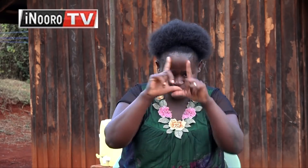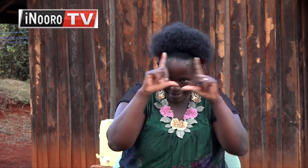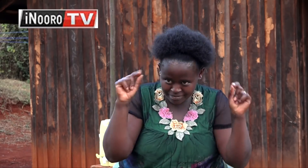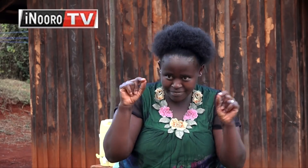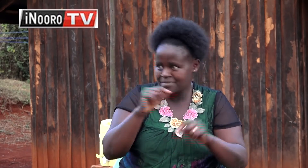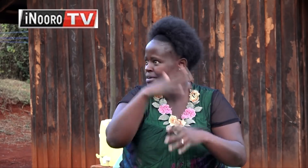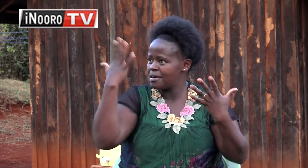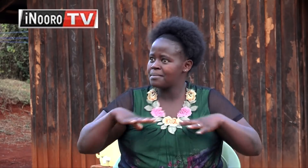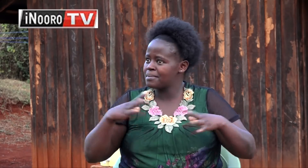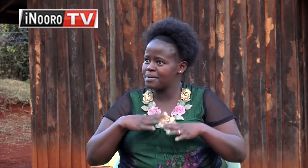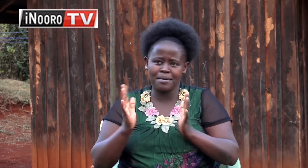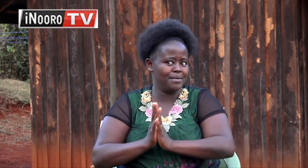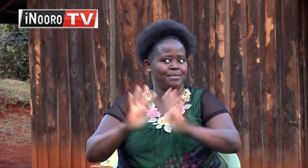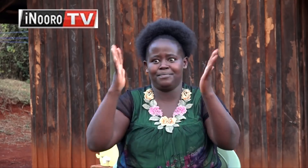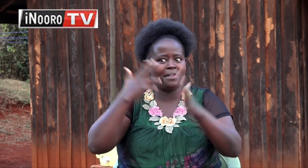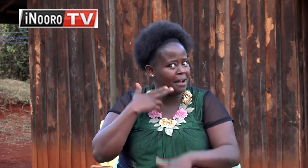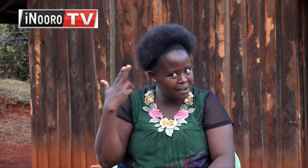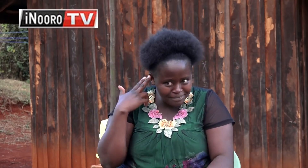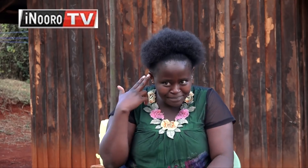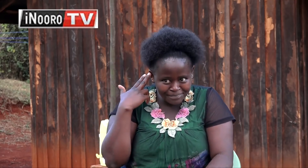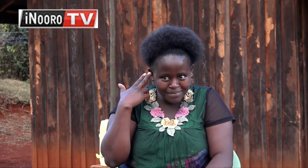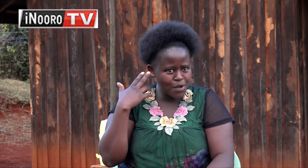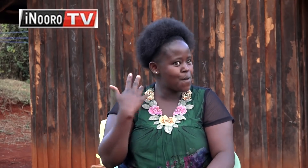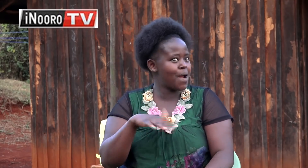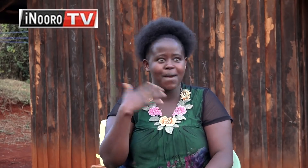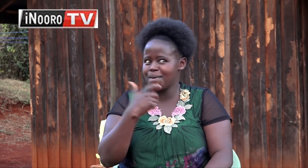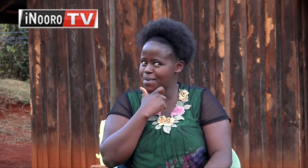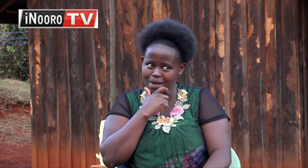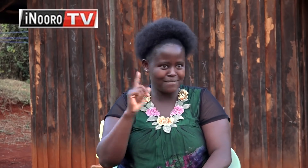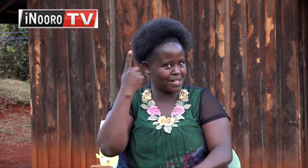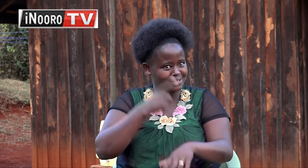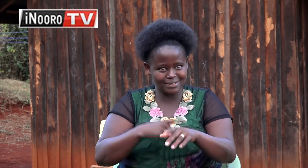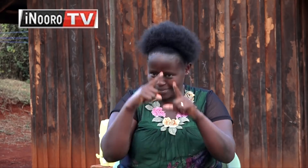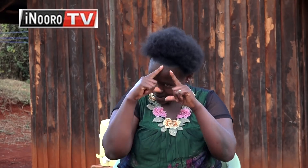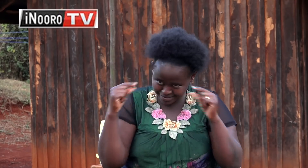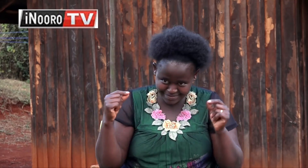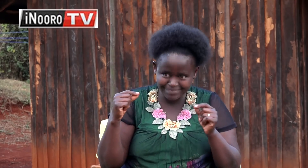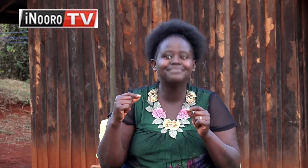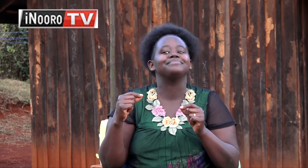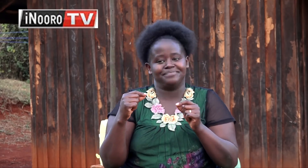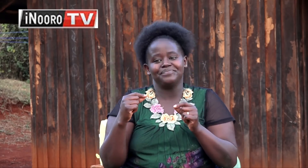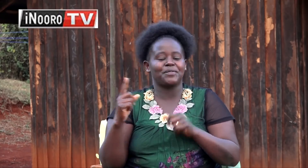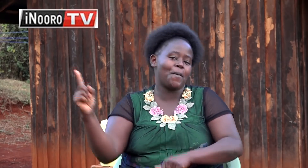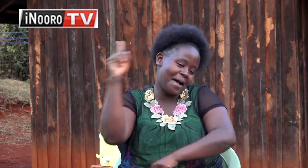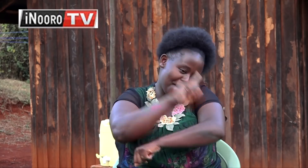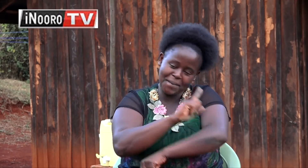ni akubanga uhiki, na uhiki witu wari wa magegania tondu wari wa wari wa